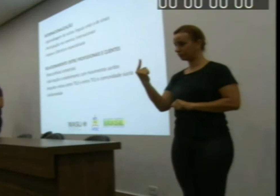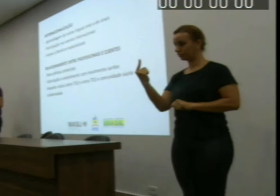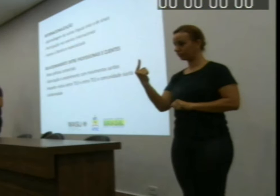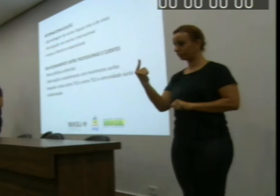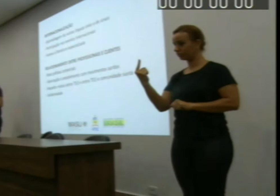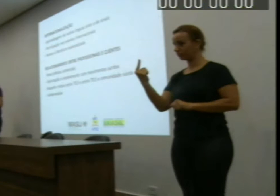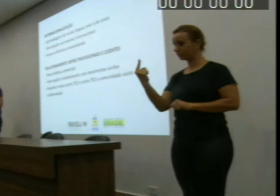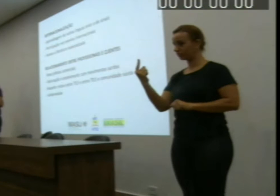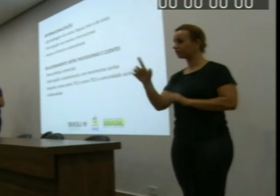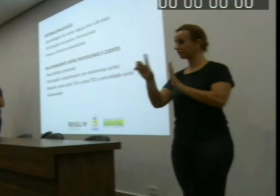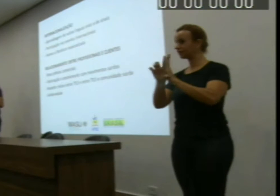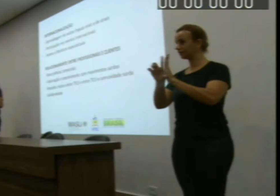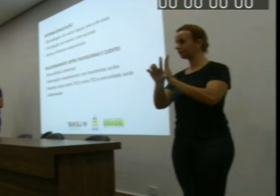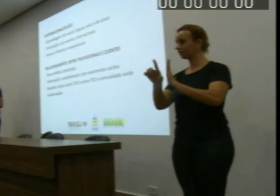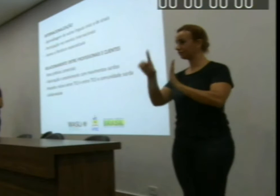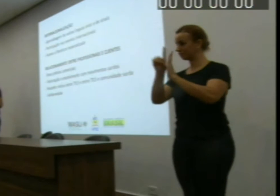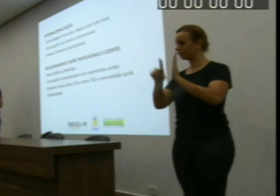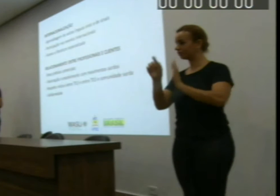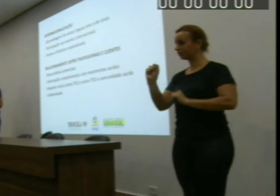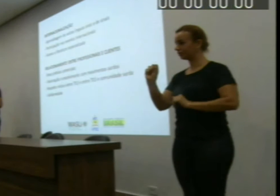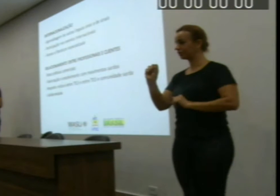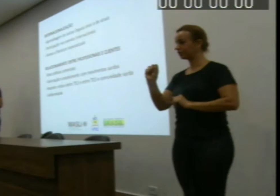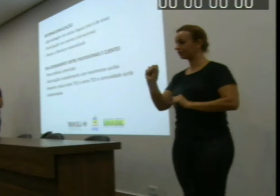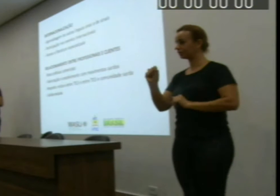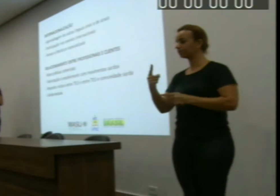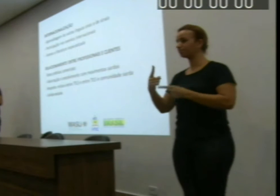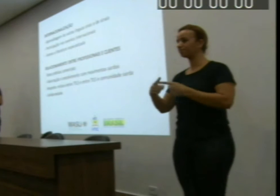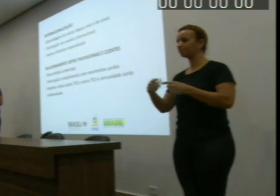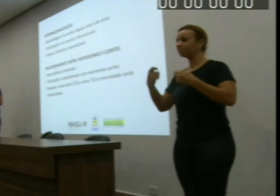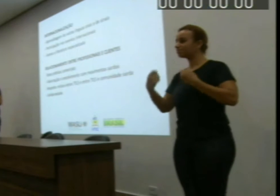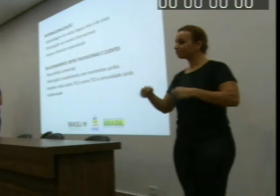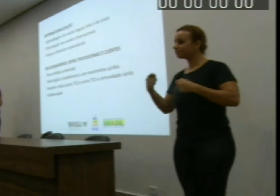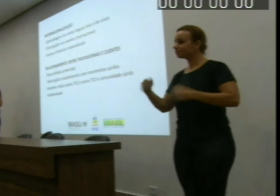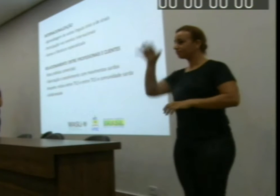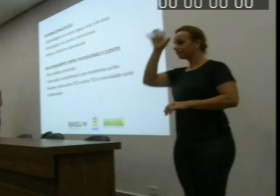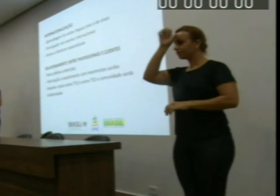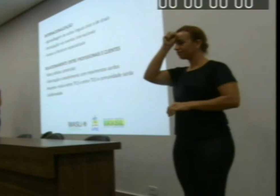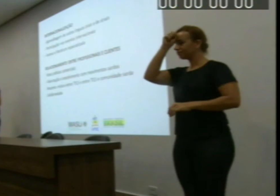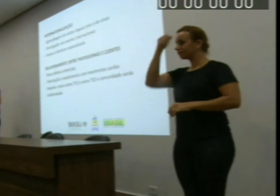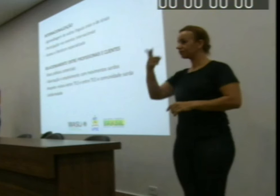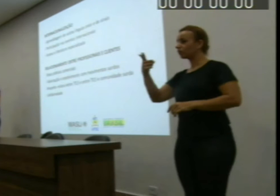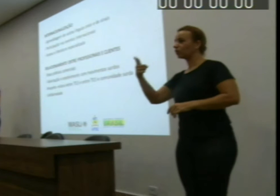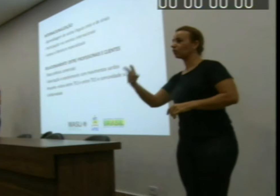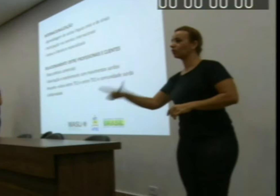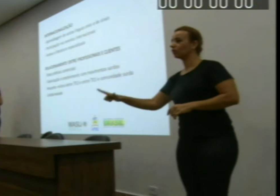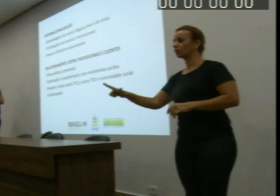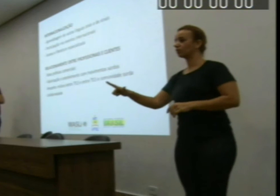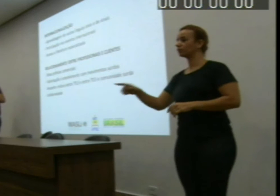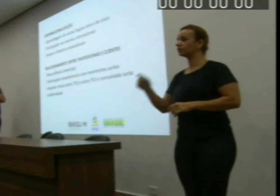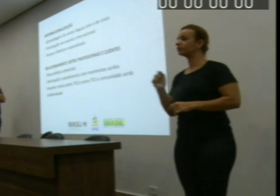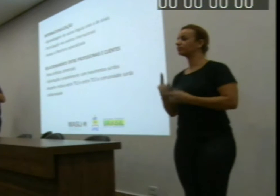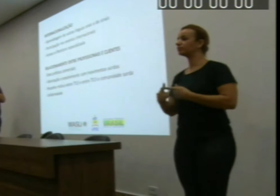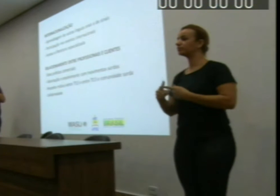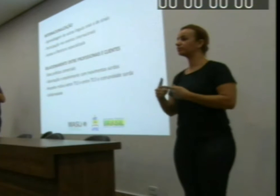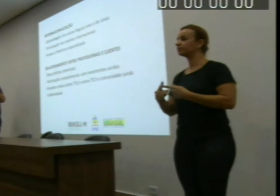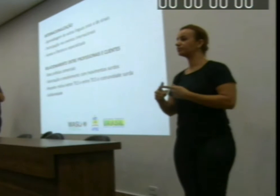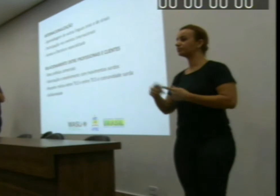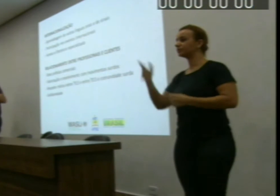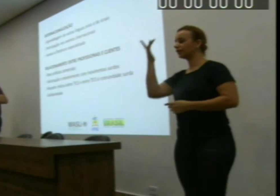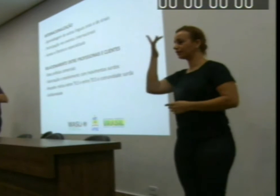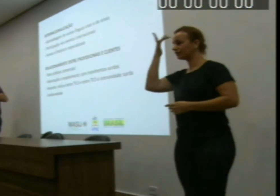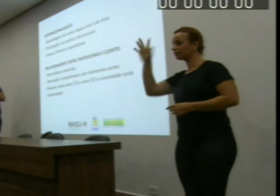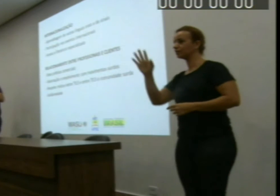Ela traz alguns prejuízos porque elas nos ela nos impede de acessar muitas vezes